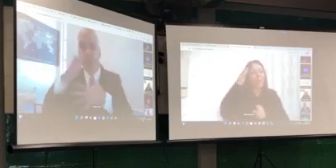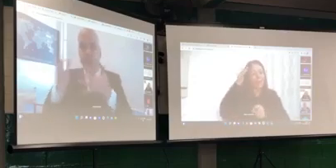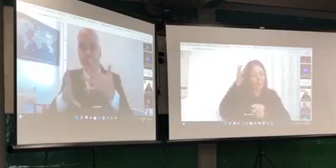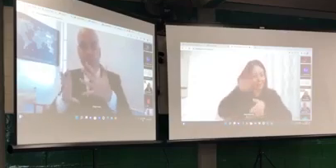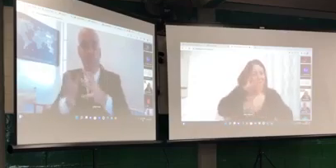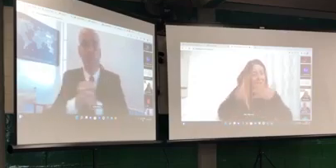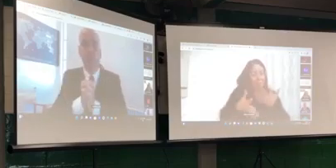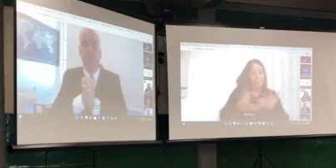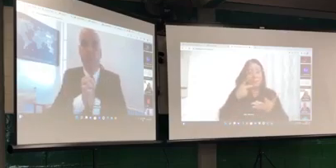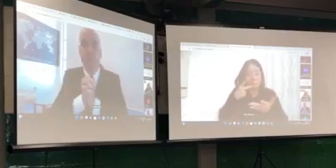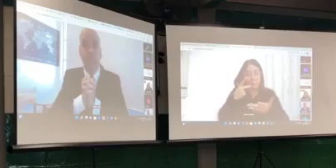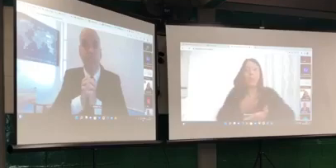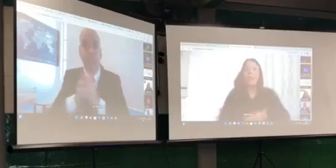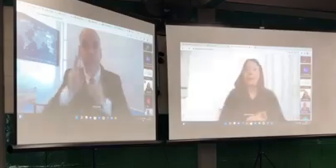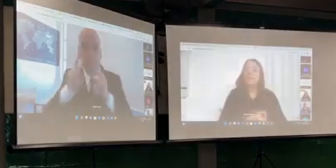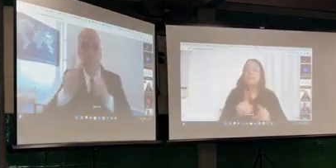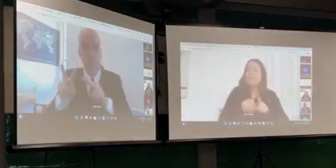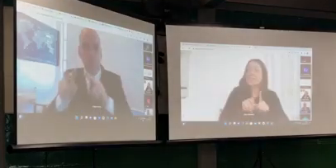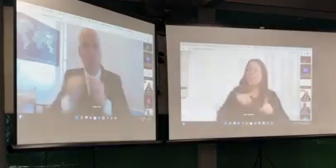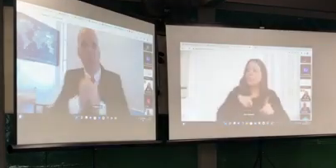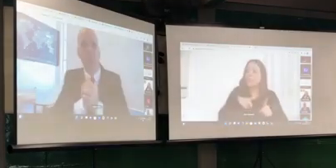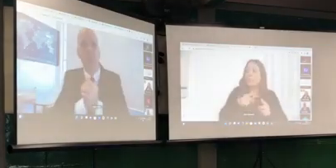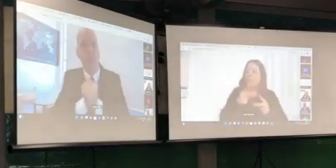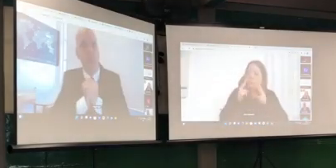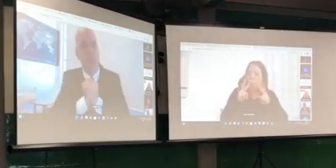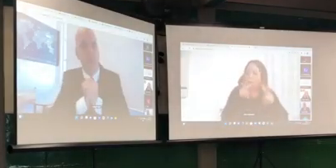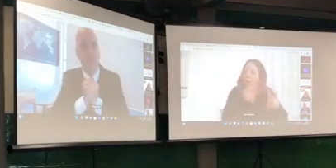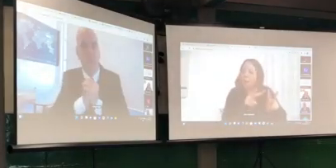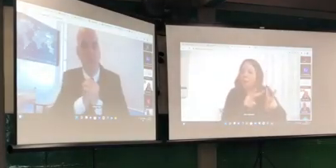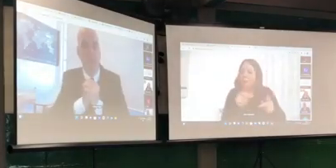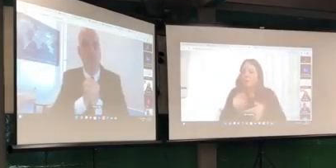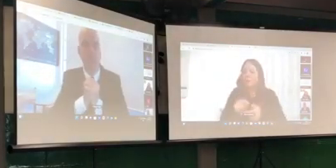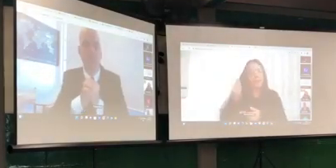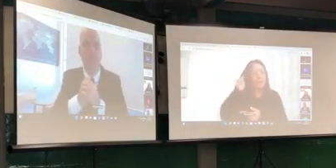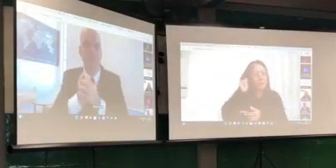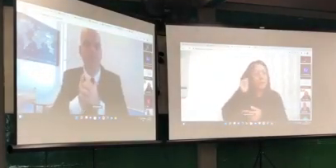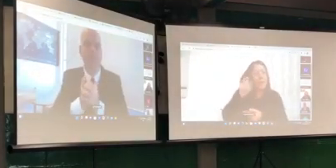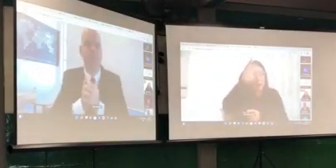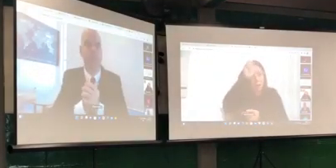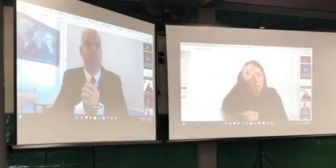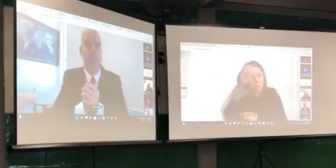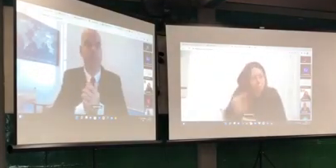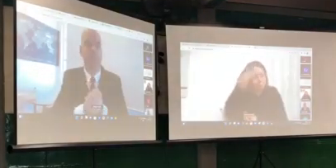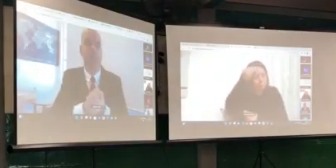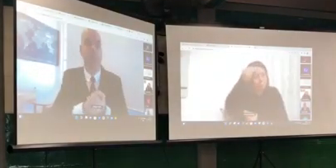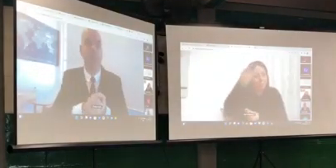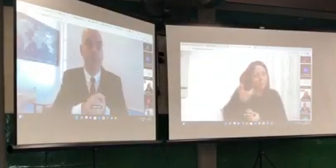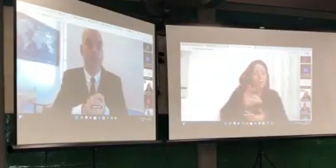fala Libras, mas eu também estou de olho, né, ali para aprender, né?